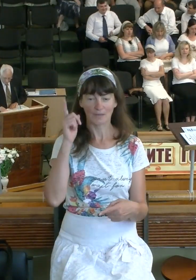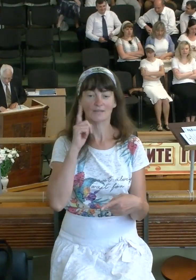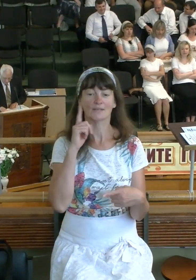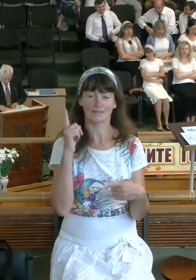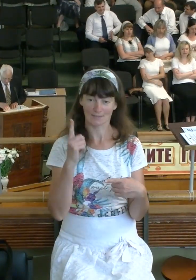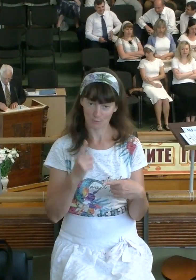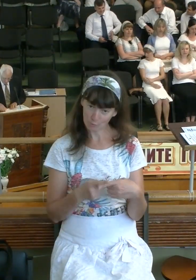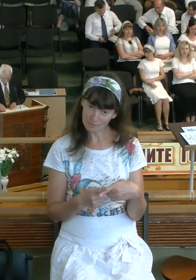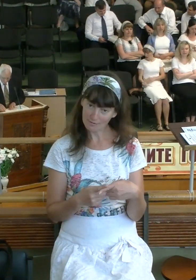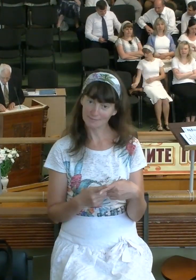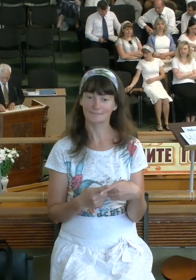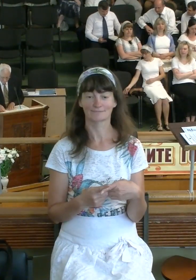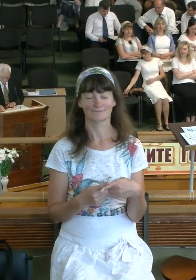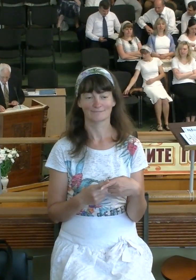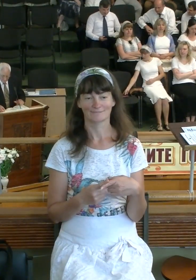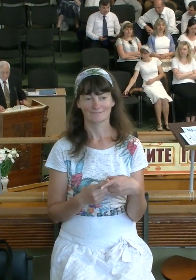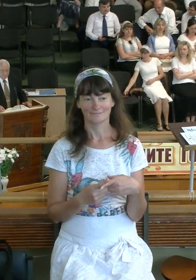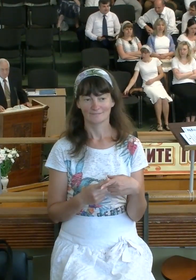сестры,